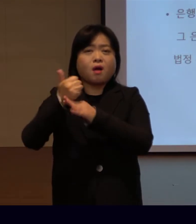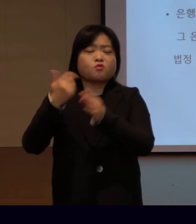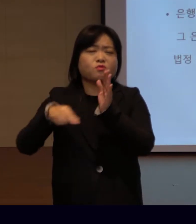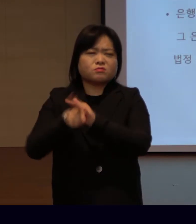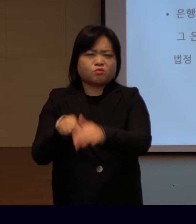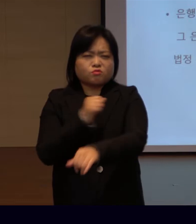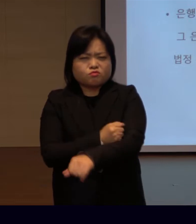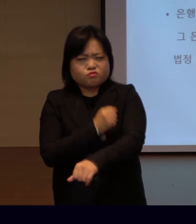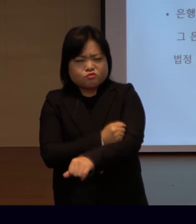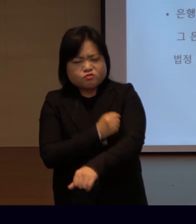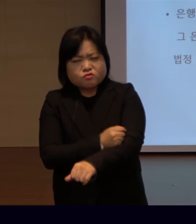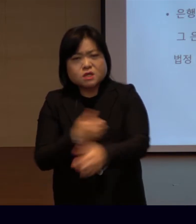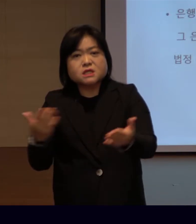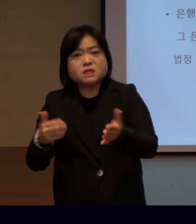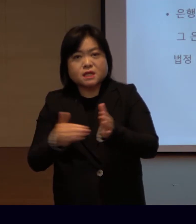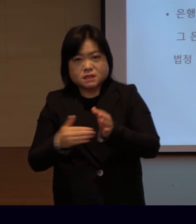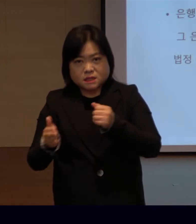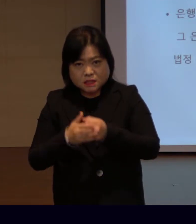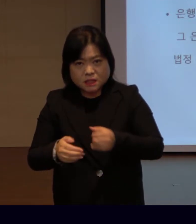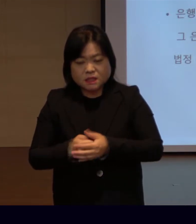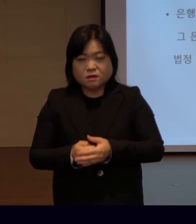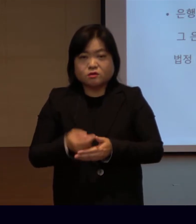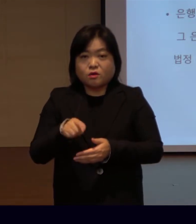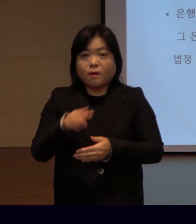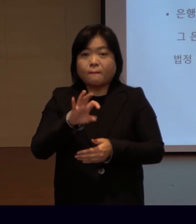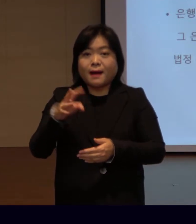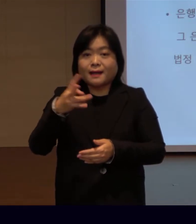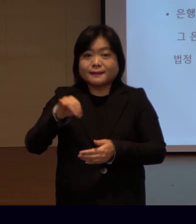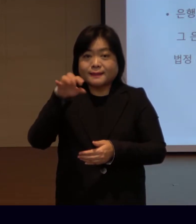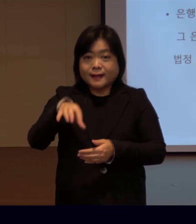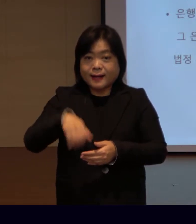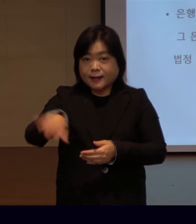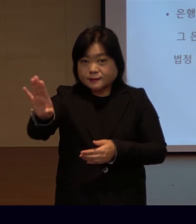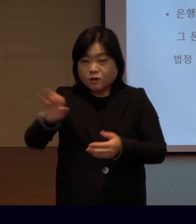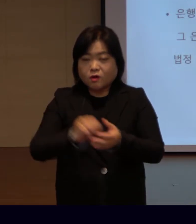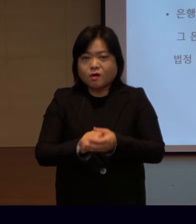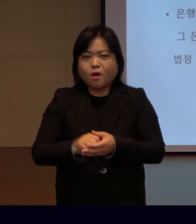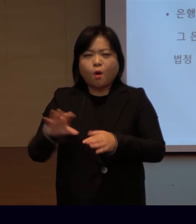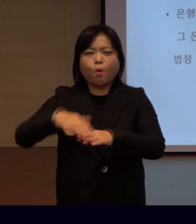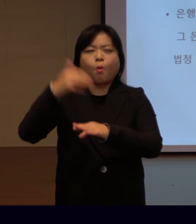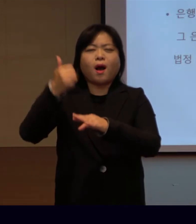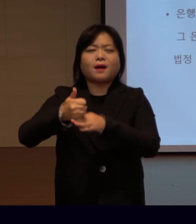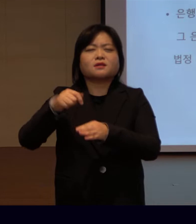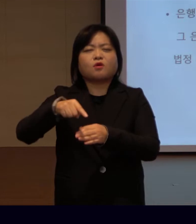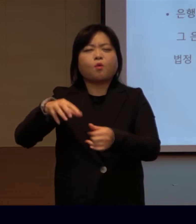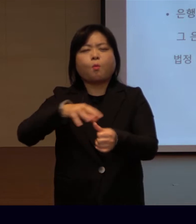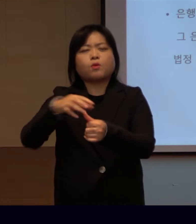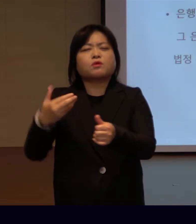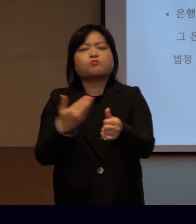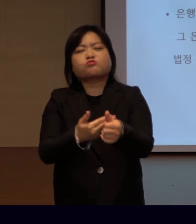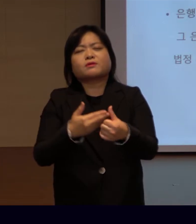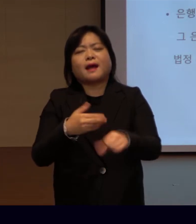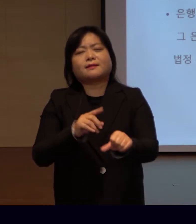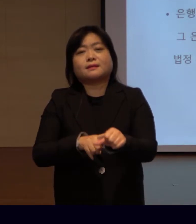이렇게 봉사했으니 너는 파리에 가서 자리를 하나 왕이 너를 보살펴 줄 거다 하고 보내는데 누가